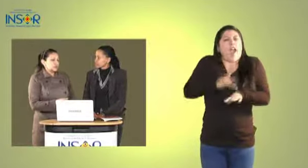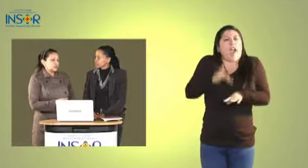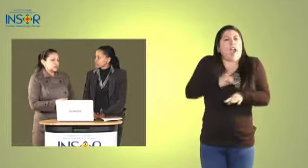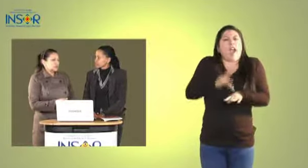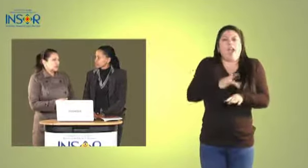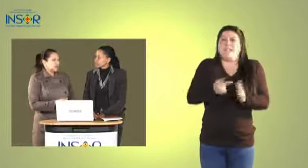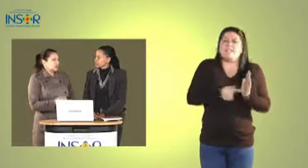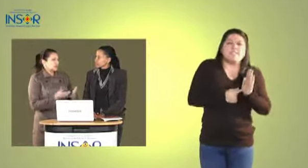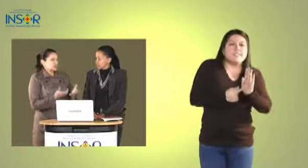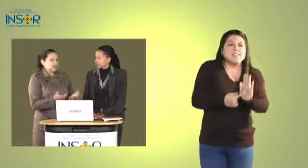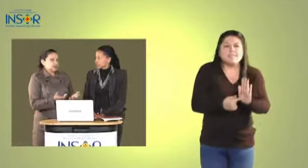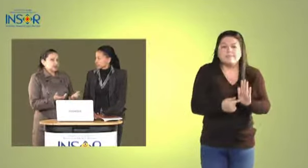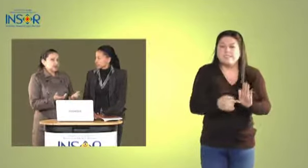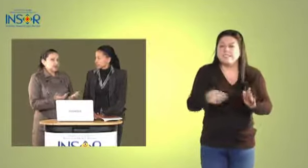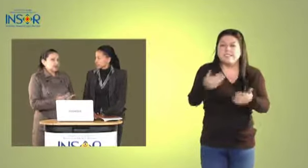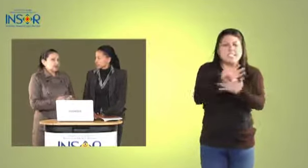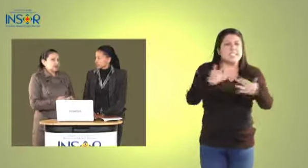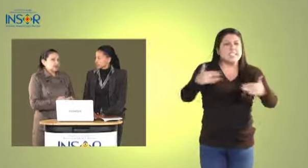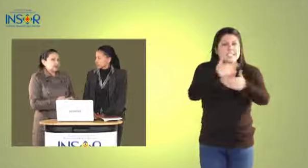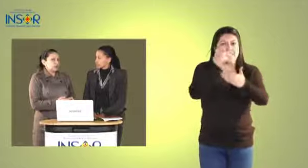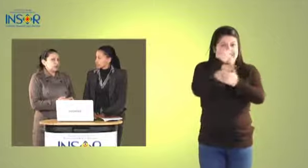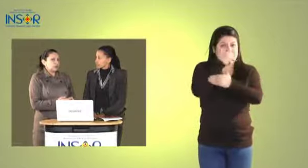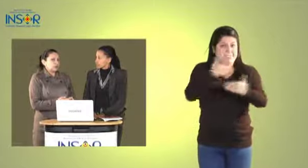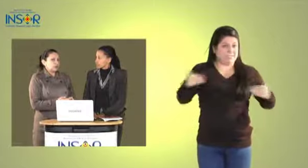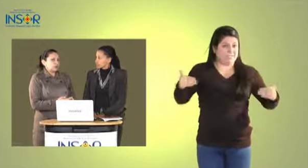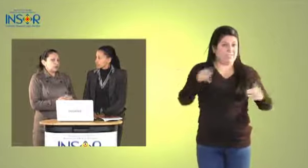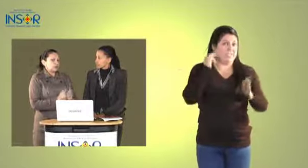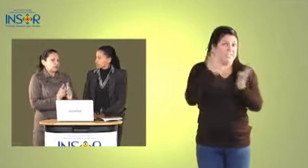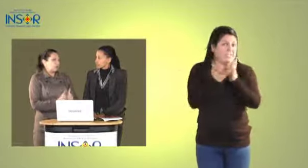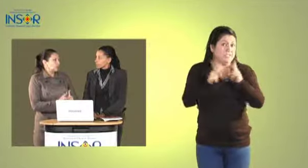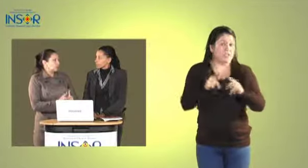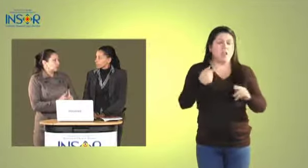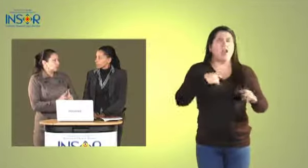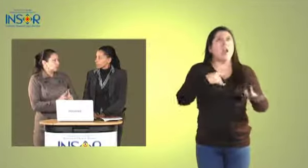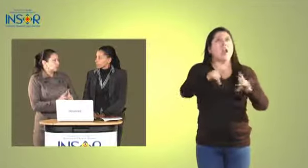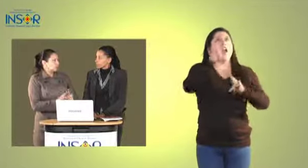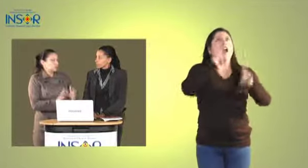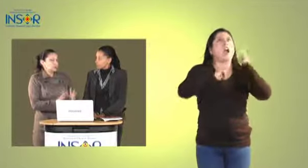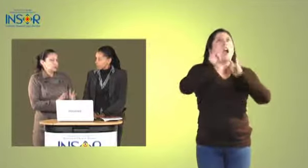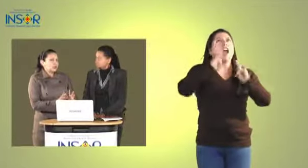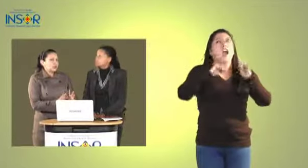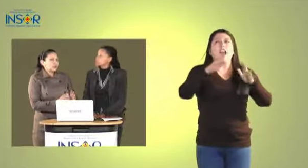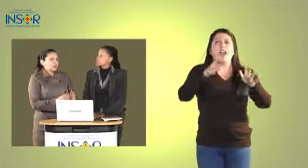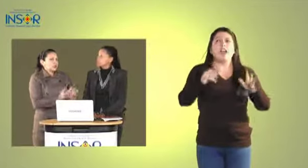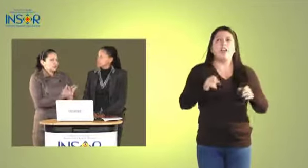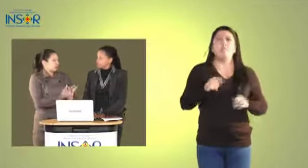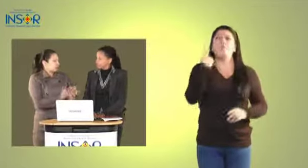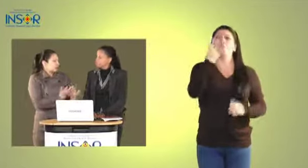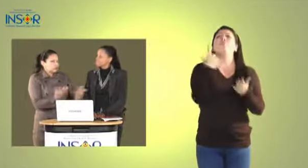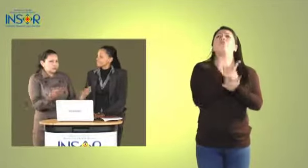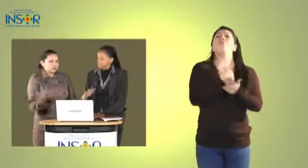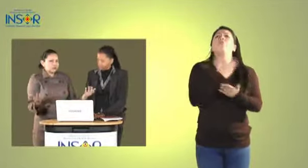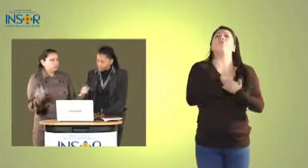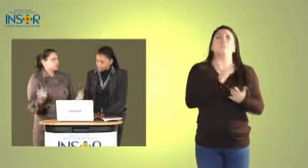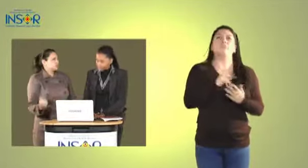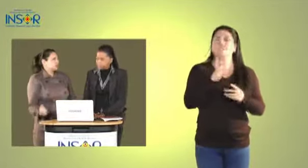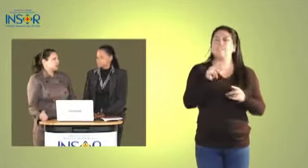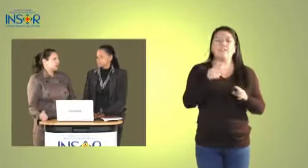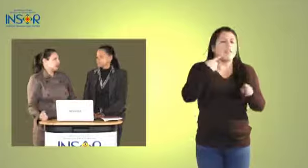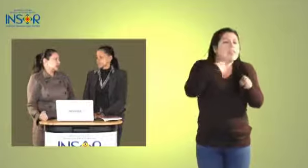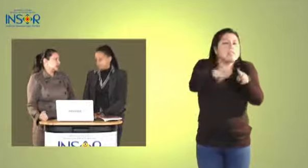textos al salón, entonces el estudiante va a ver, claro, la profesora no sacó la información de un solo texto, de un solo libro, sino hay